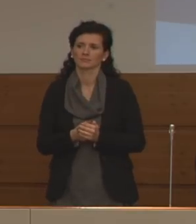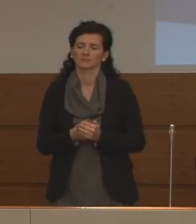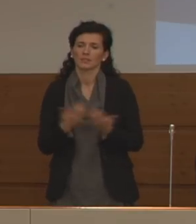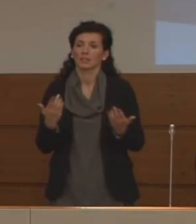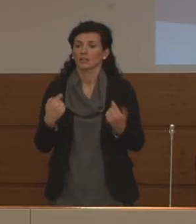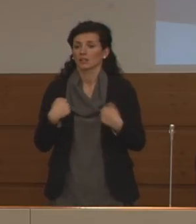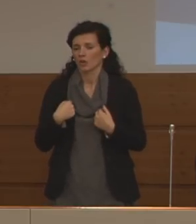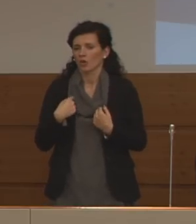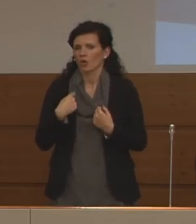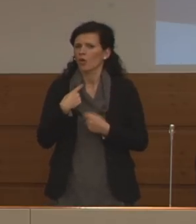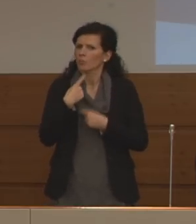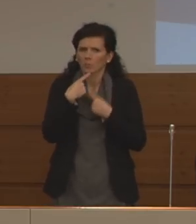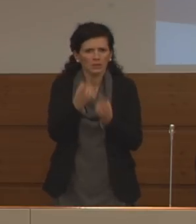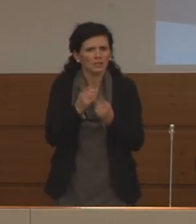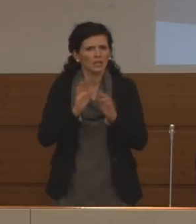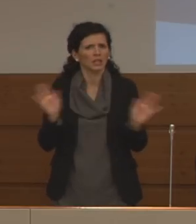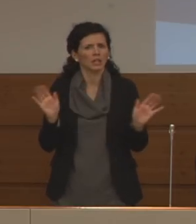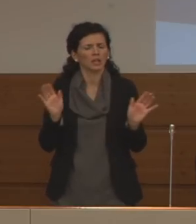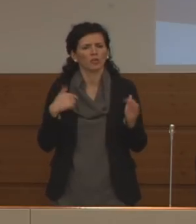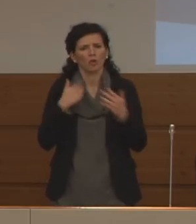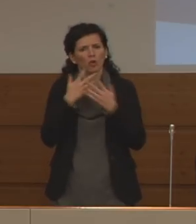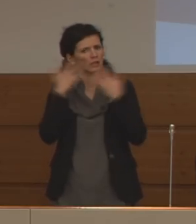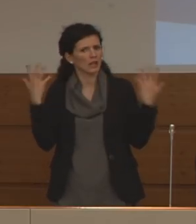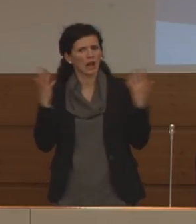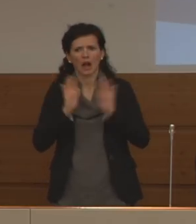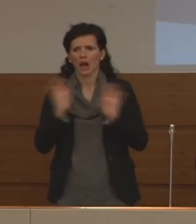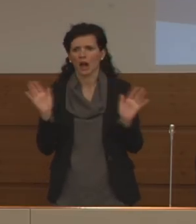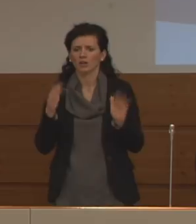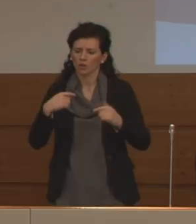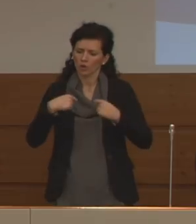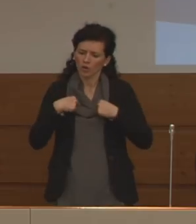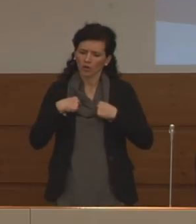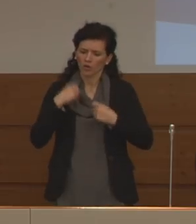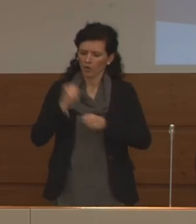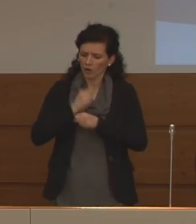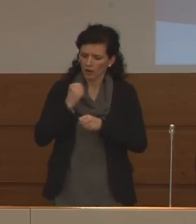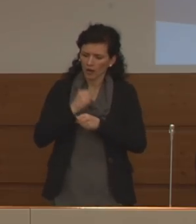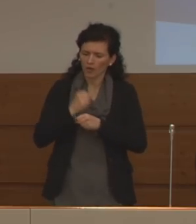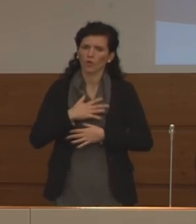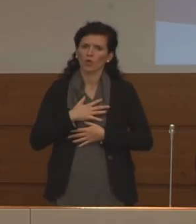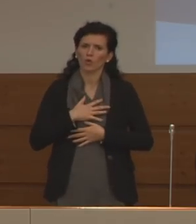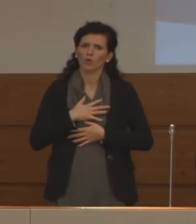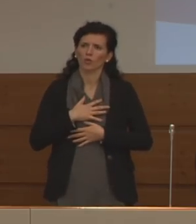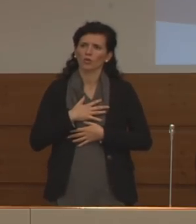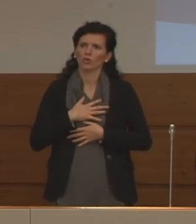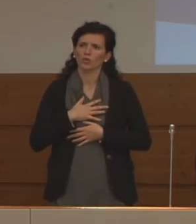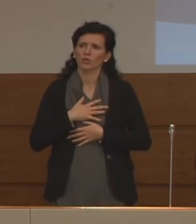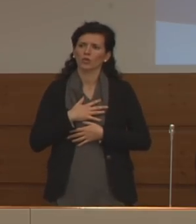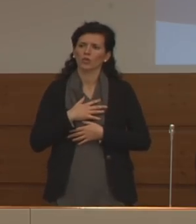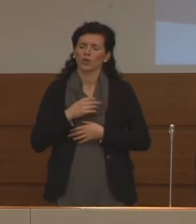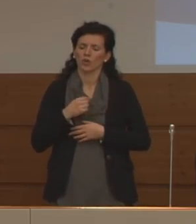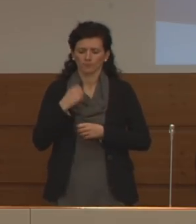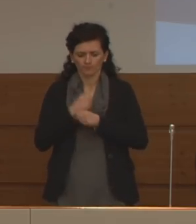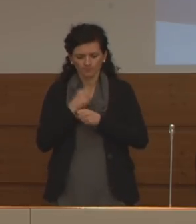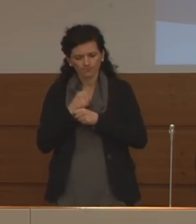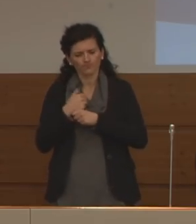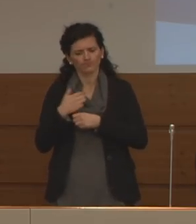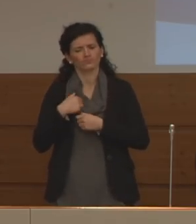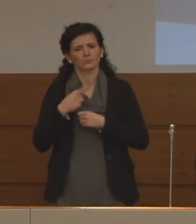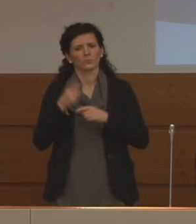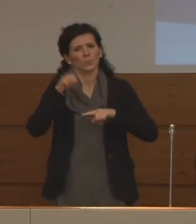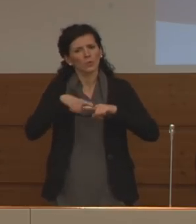maniera molto chiara perché quello che faccio è davvero un appello alla responsabilità